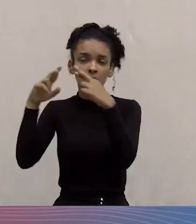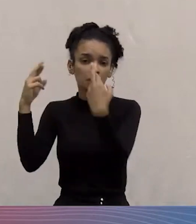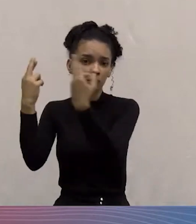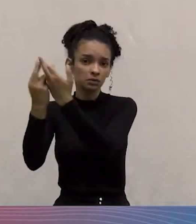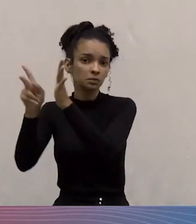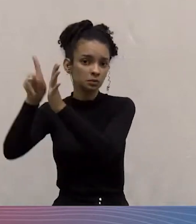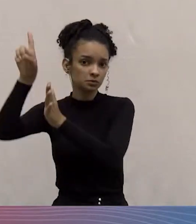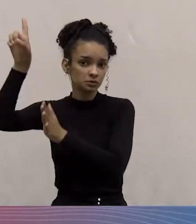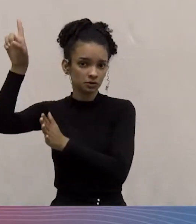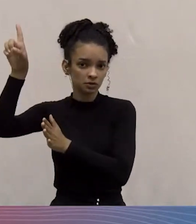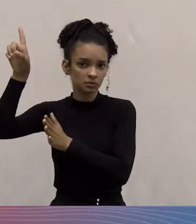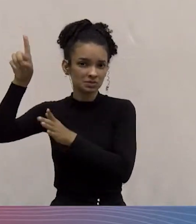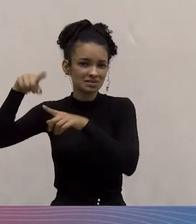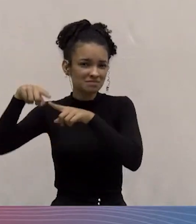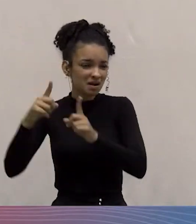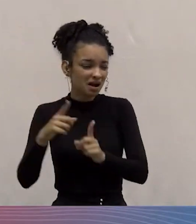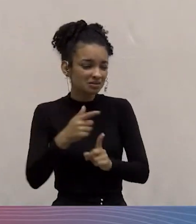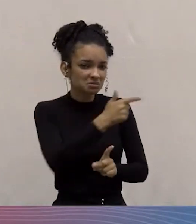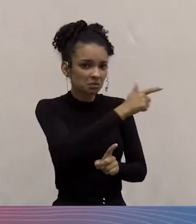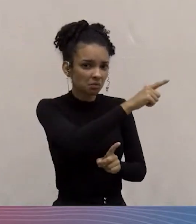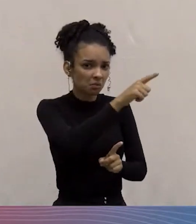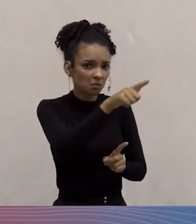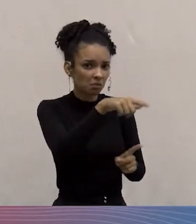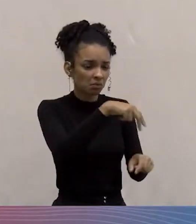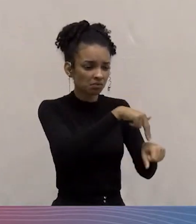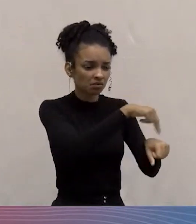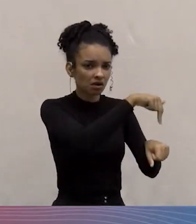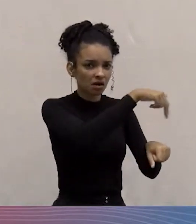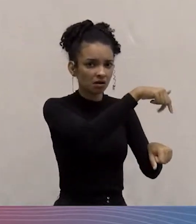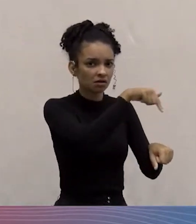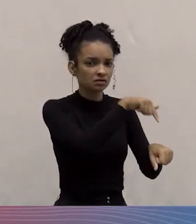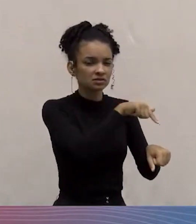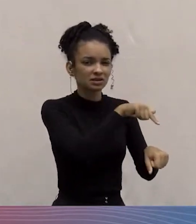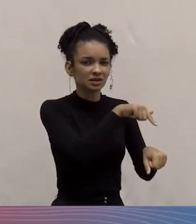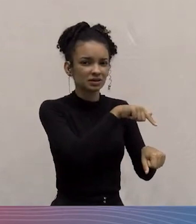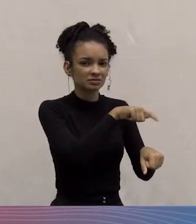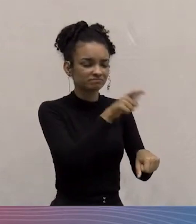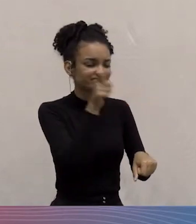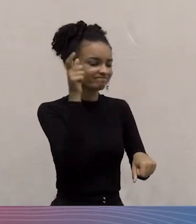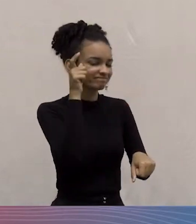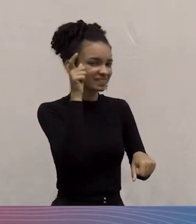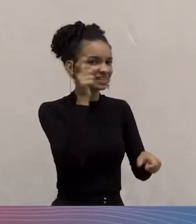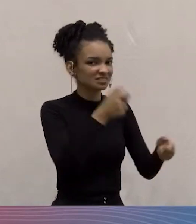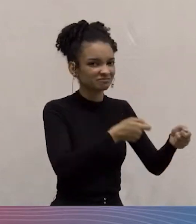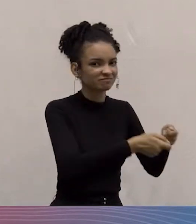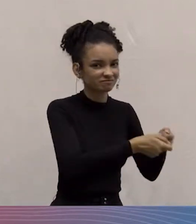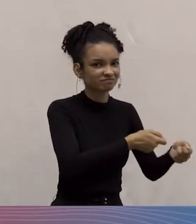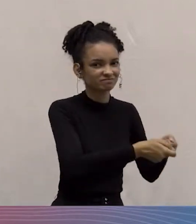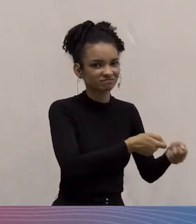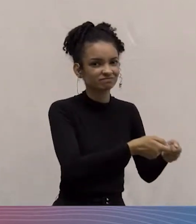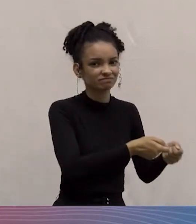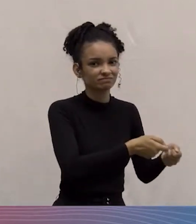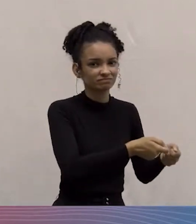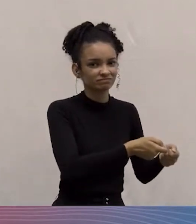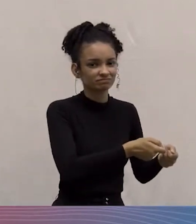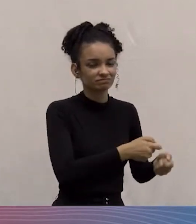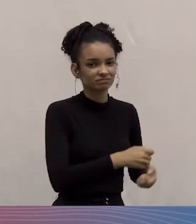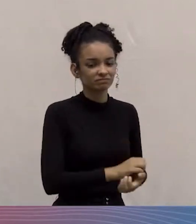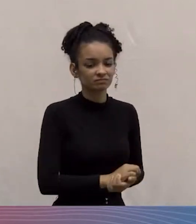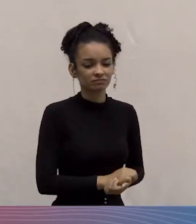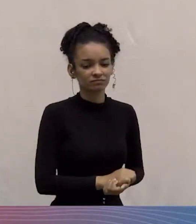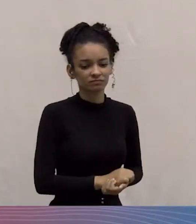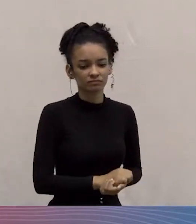Deus, ao passo que as nações estavam debaixo do reino de Satanás, nas nações